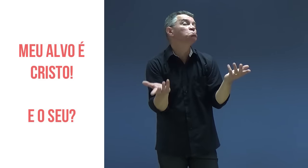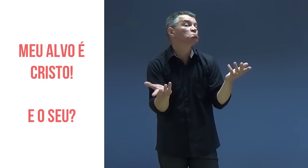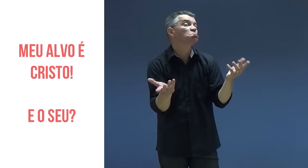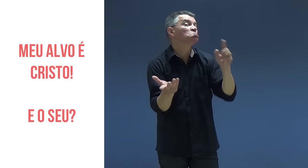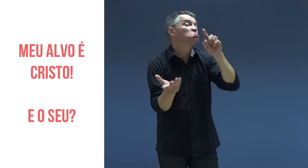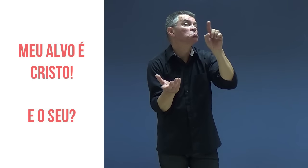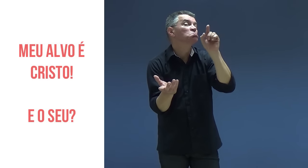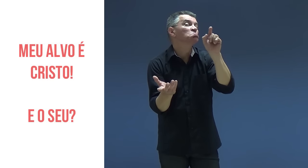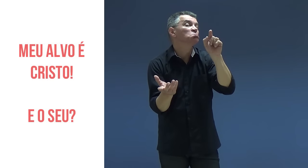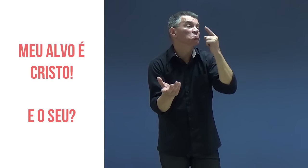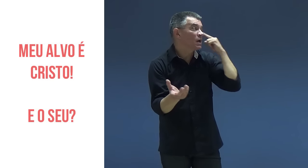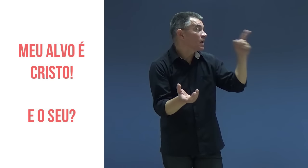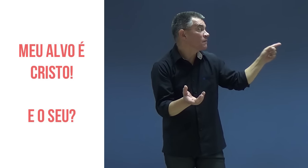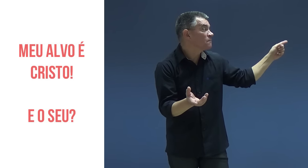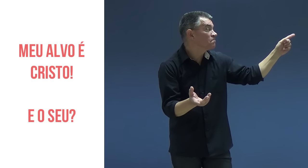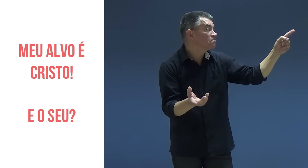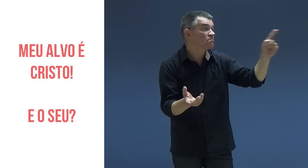o seu alvo?